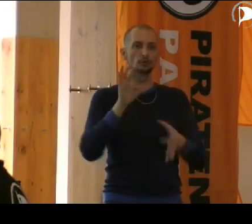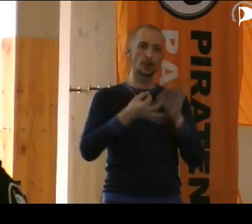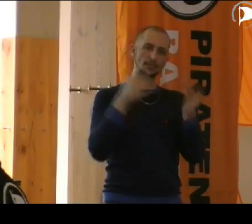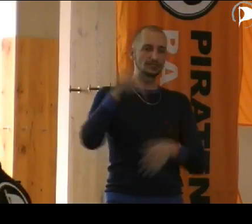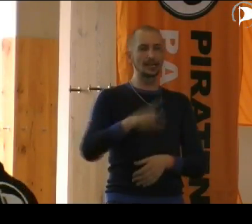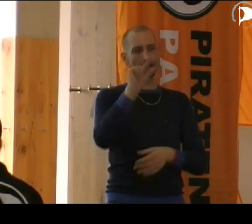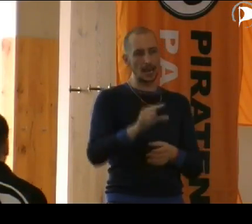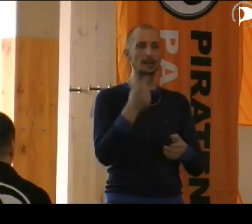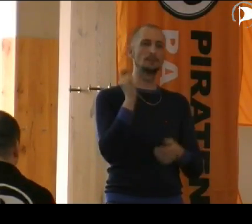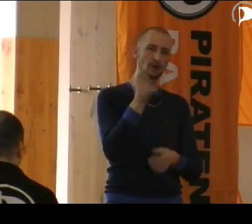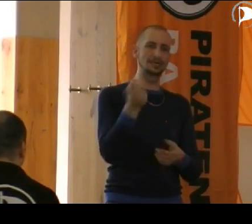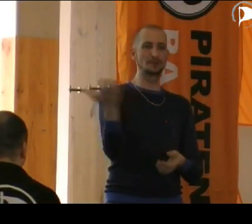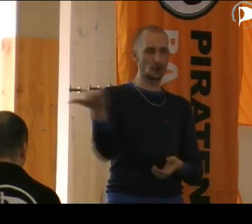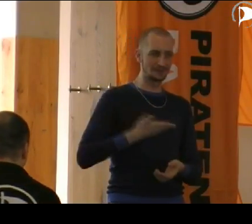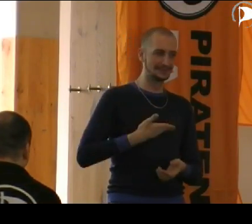pause